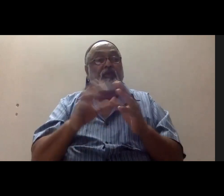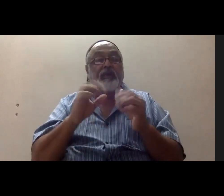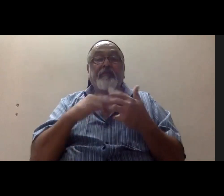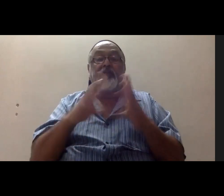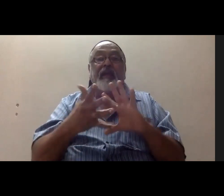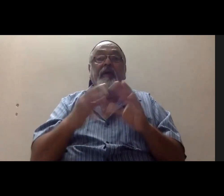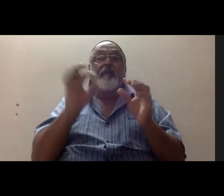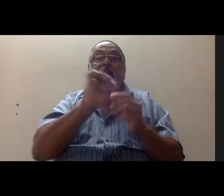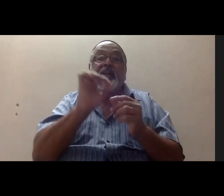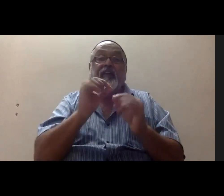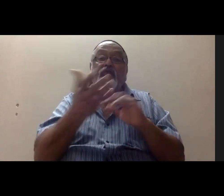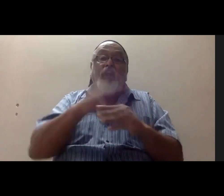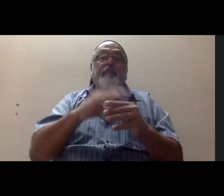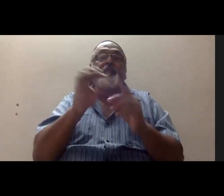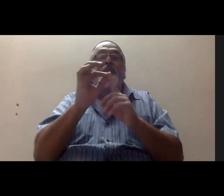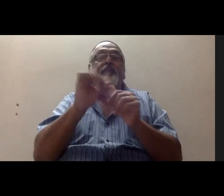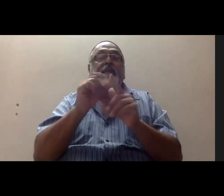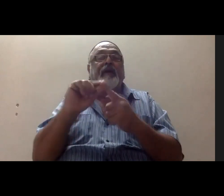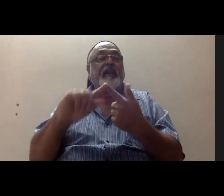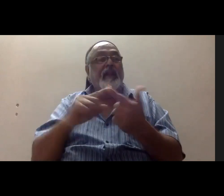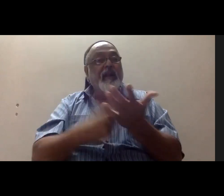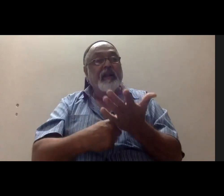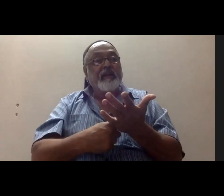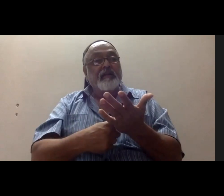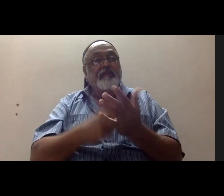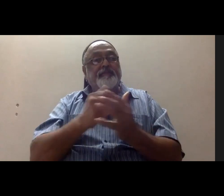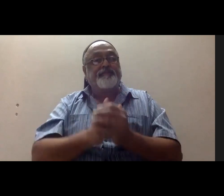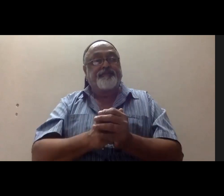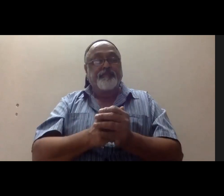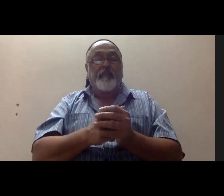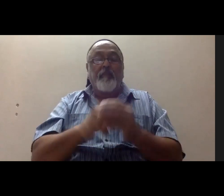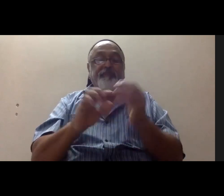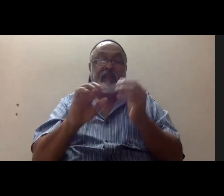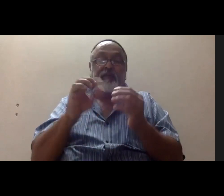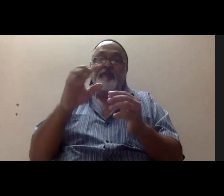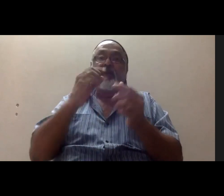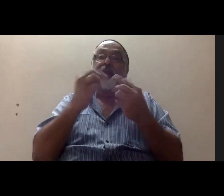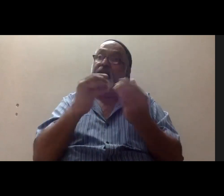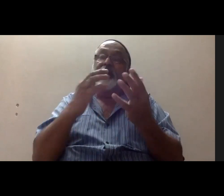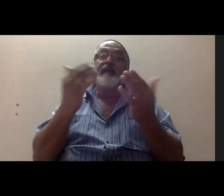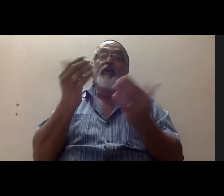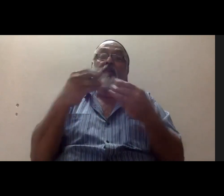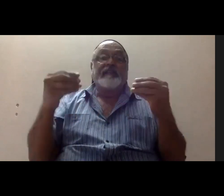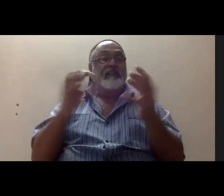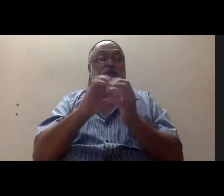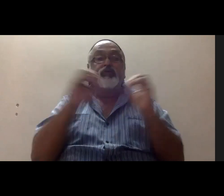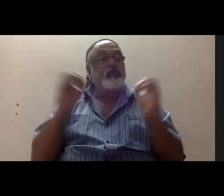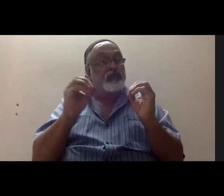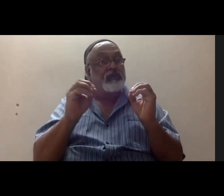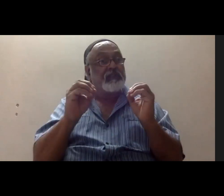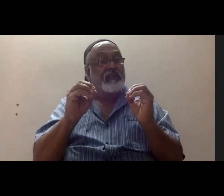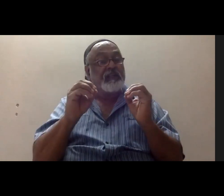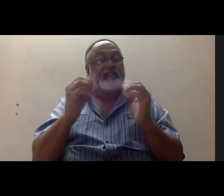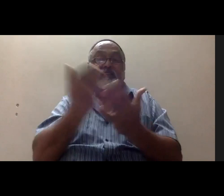प्लास्टिक रिड्यूस हो रहे हैं और साथ ही साथ हमें वहाँ पे एक प्लांट भी ग्रो हो रहा है, विच वॉज अ टोटली इको फ्रेंडली